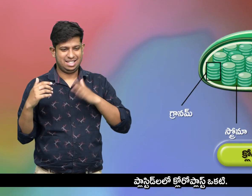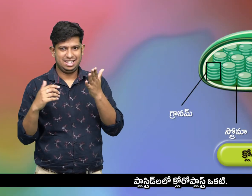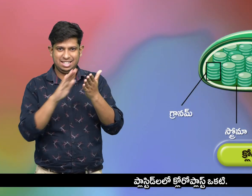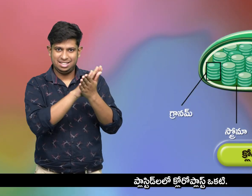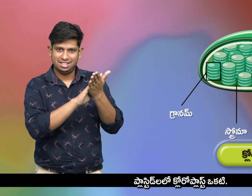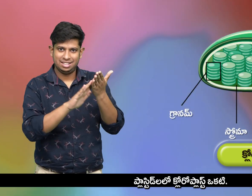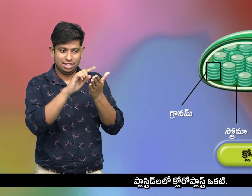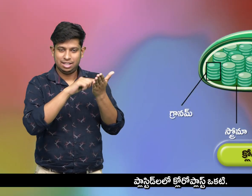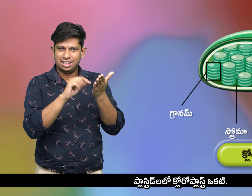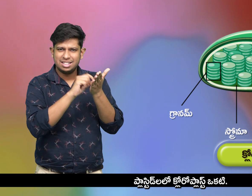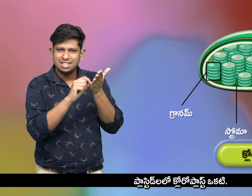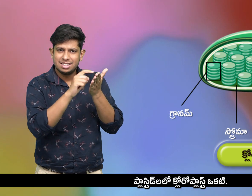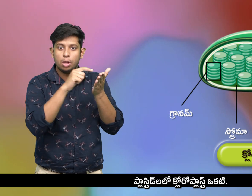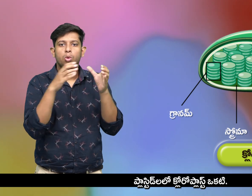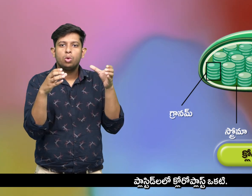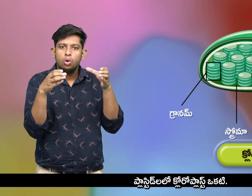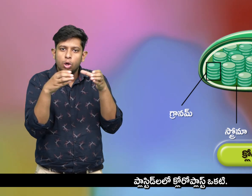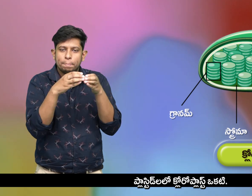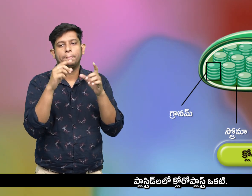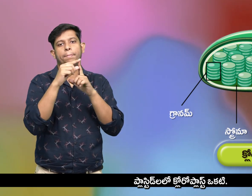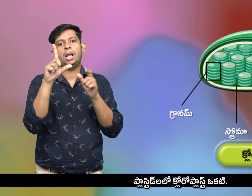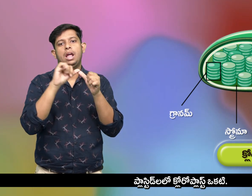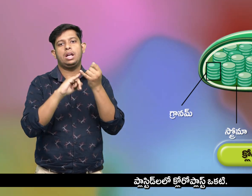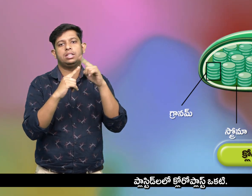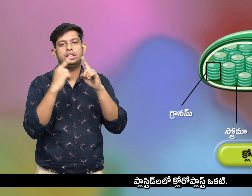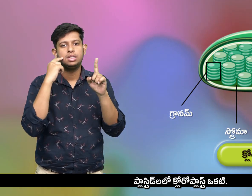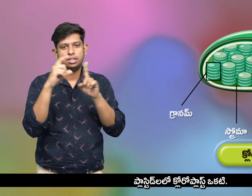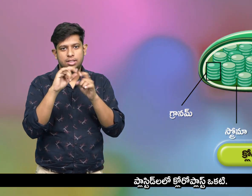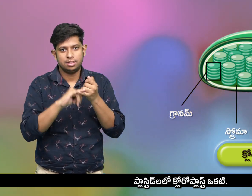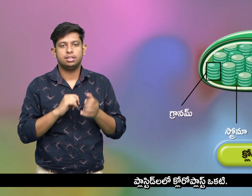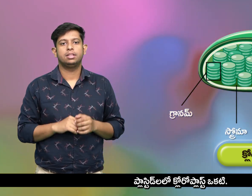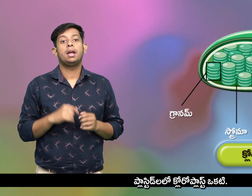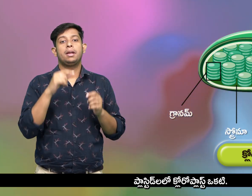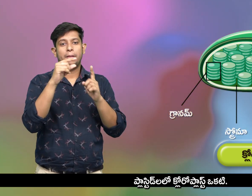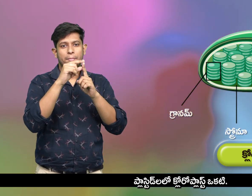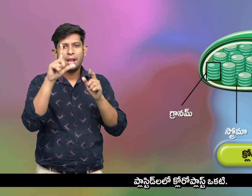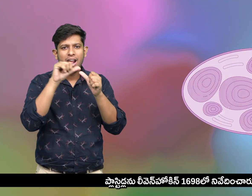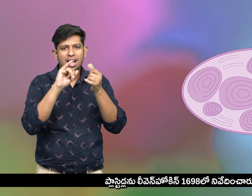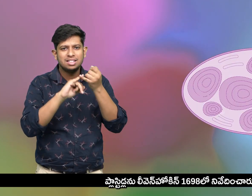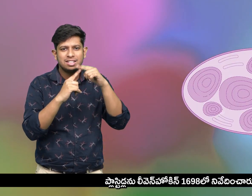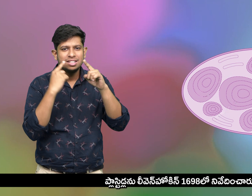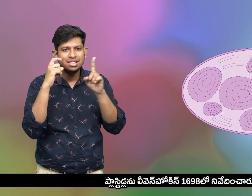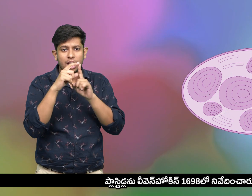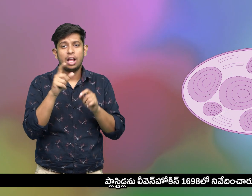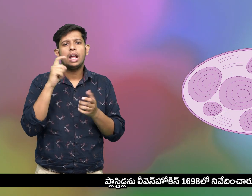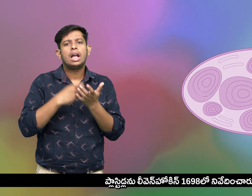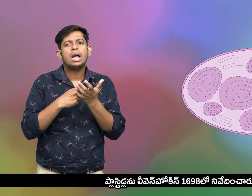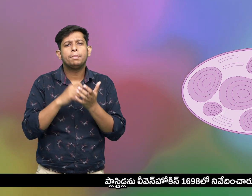ప్లాస్టిడ్లలో క్లోరోప్లాస్ట్ ఒకటి. ప్లాస్టిడ్లను